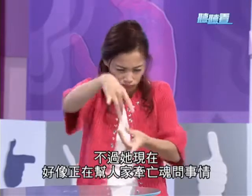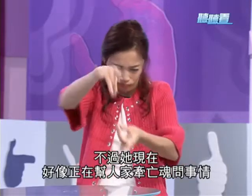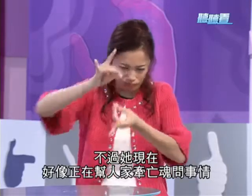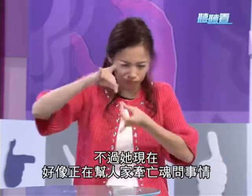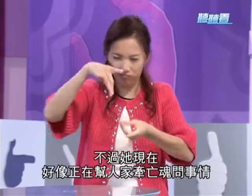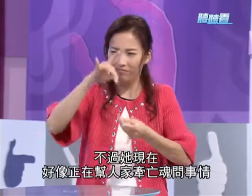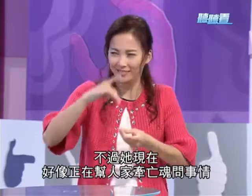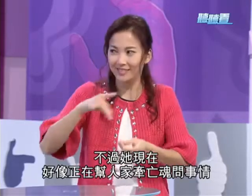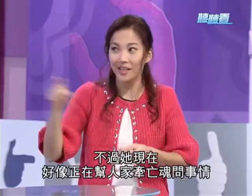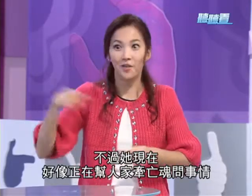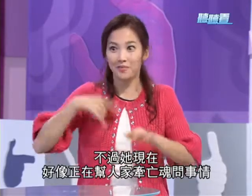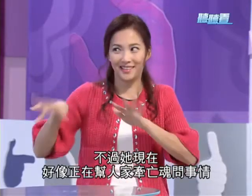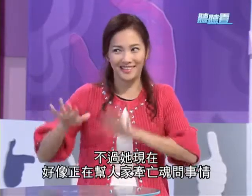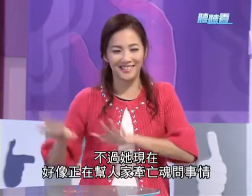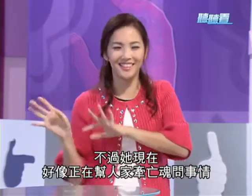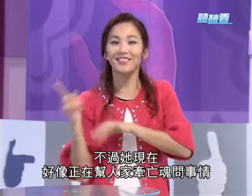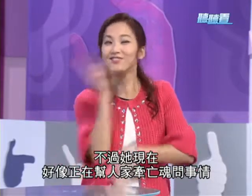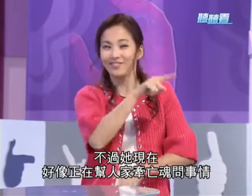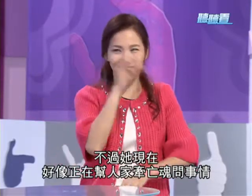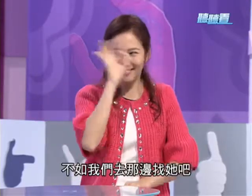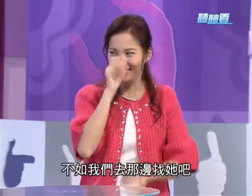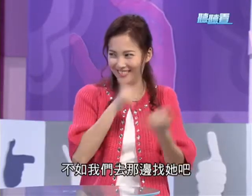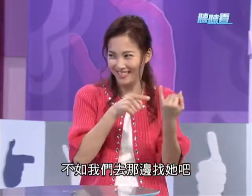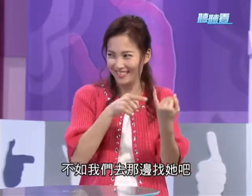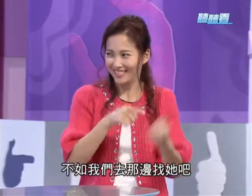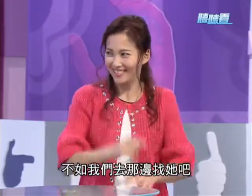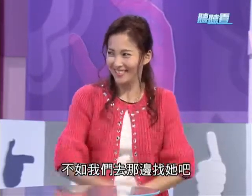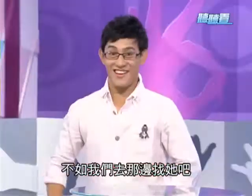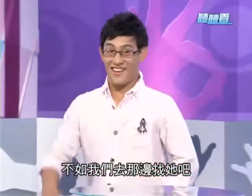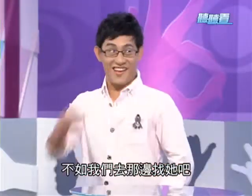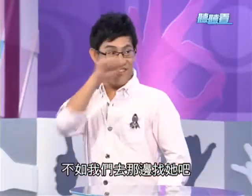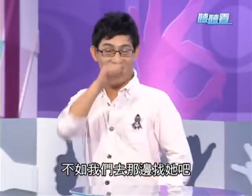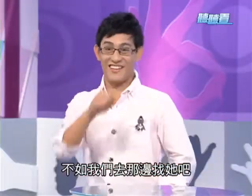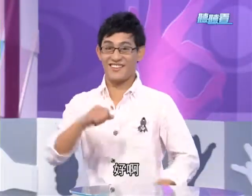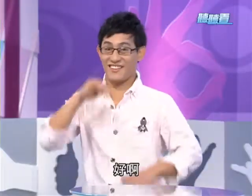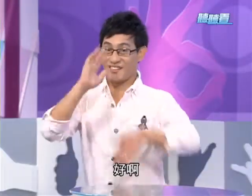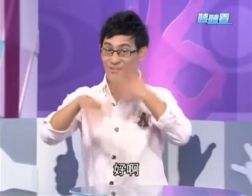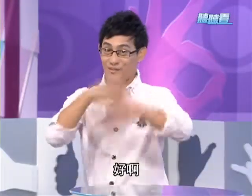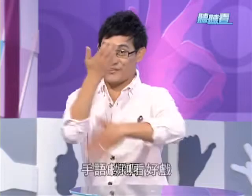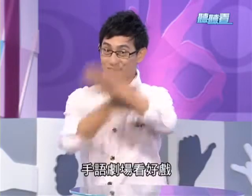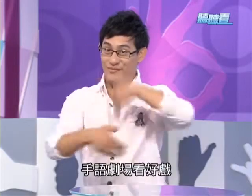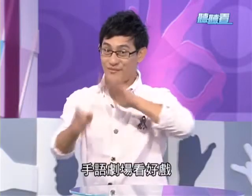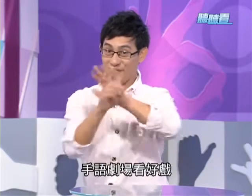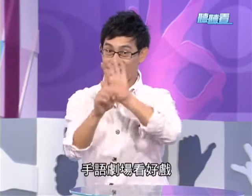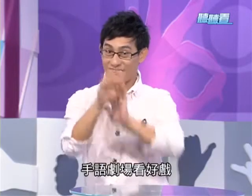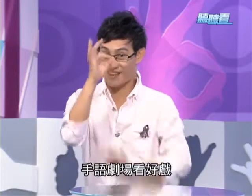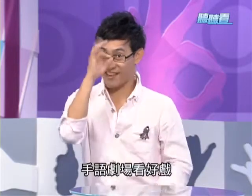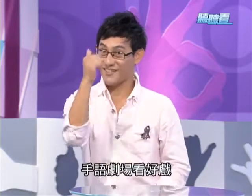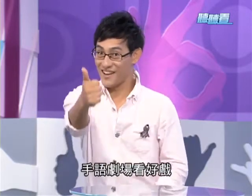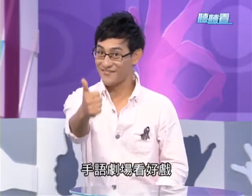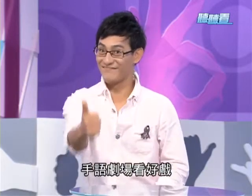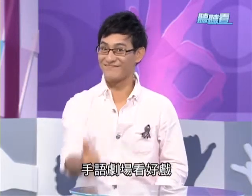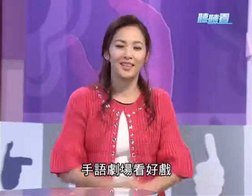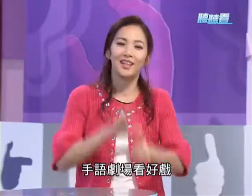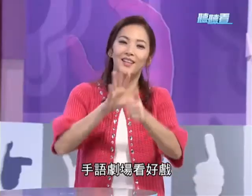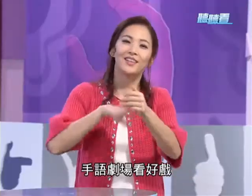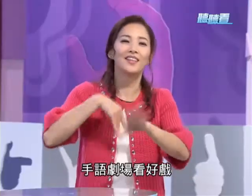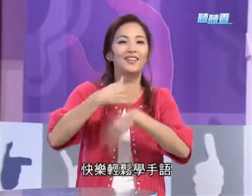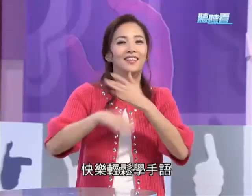家牵亡魂问事情，不如我们去那边找他吧。 好啊，手语剧场看好戏。 快乐